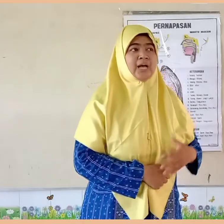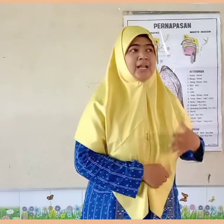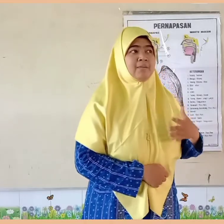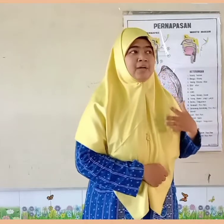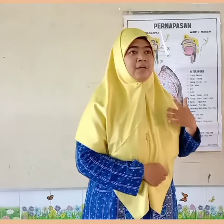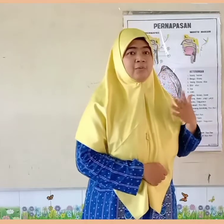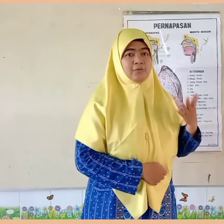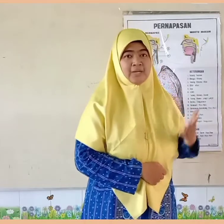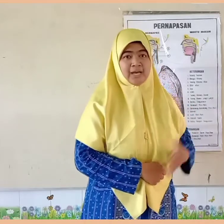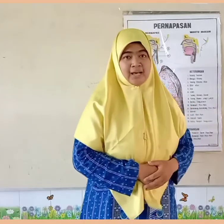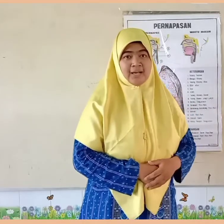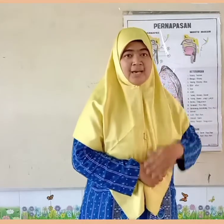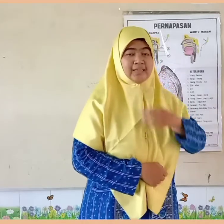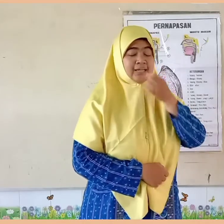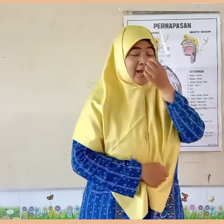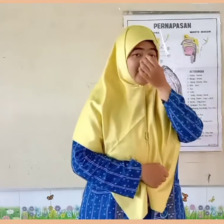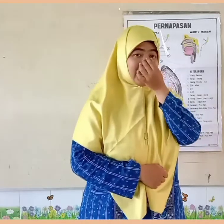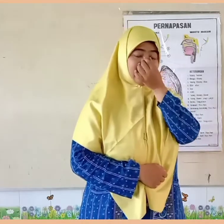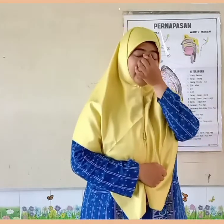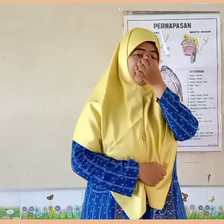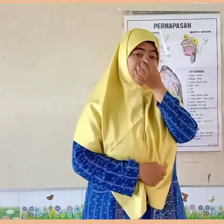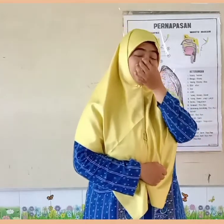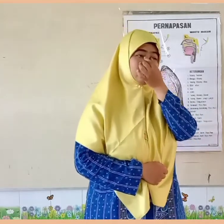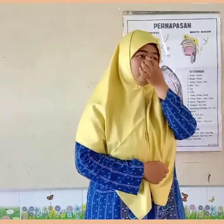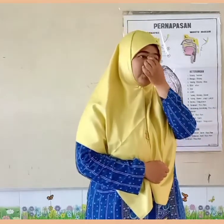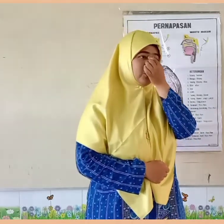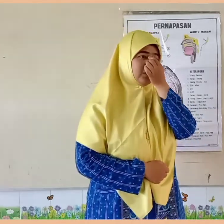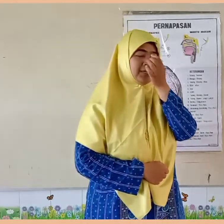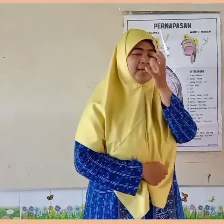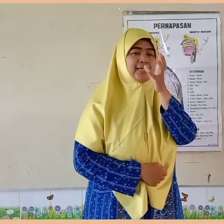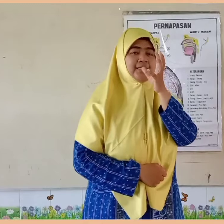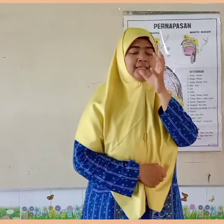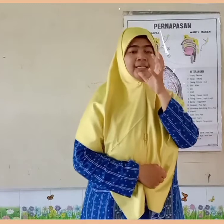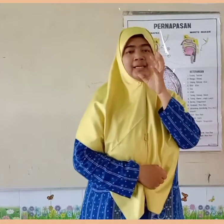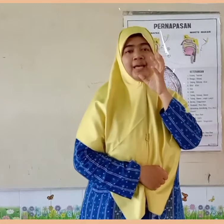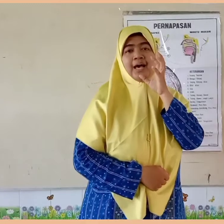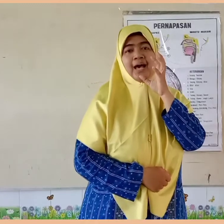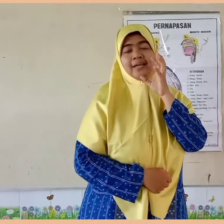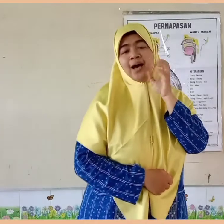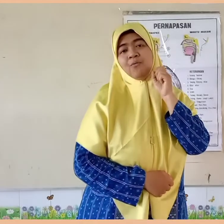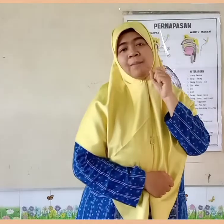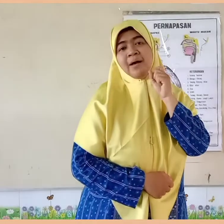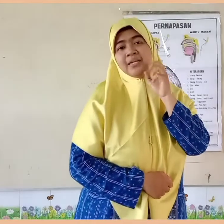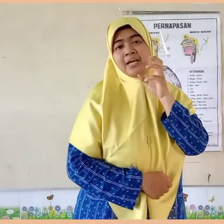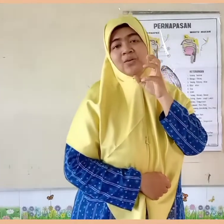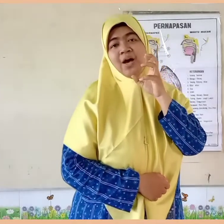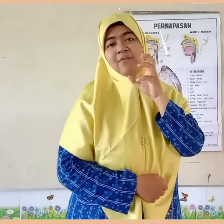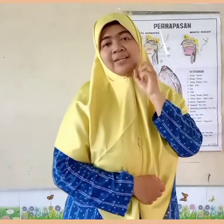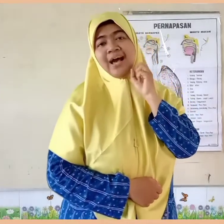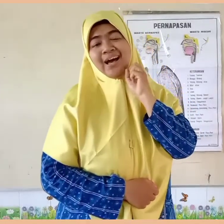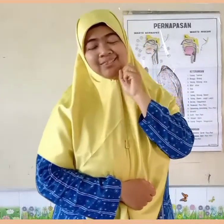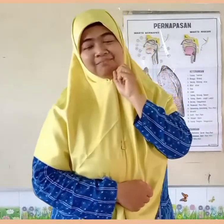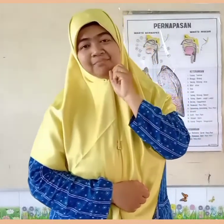kalian menghirup udara, terkadang dalam hidungmu itu terasa sedikit ada hawa panas atau hawa hangat. Nah,